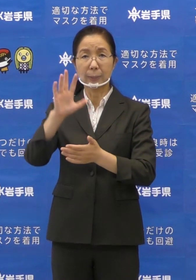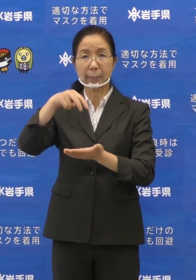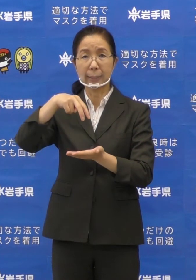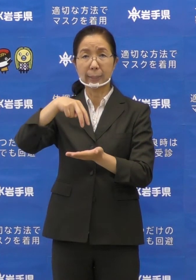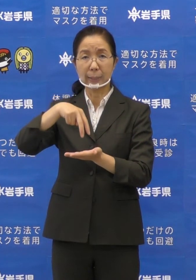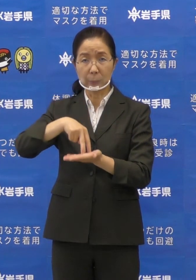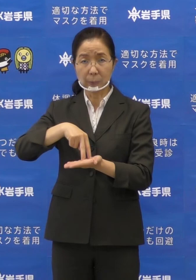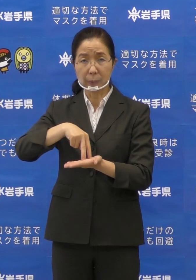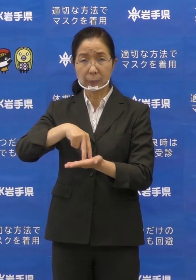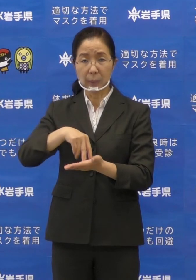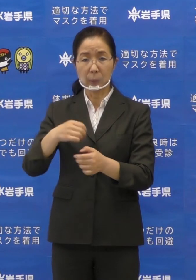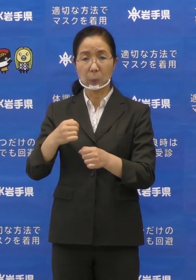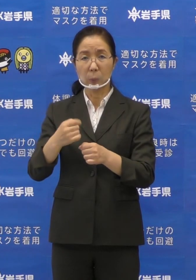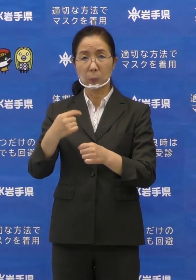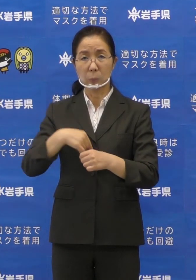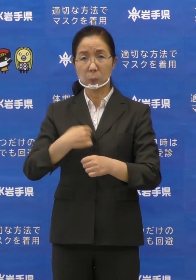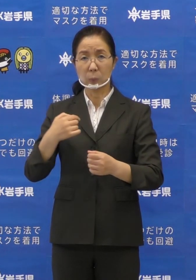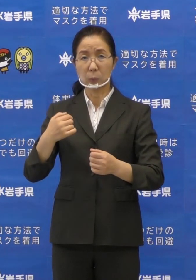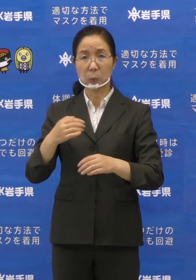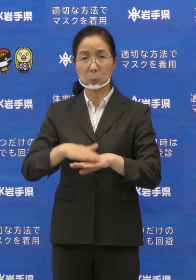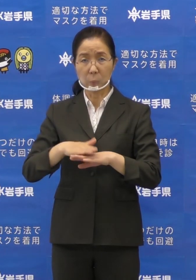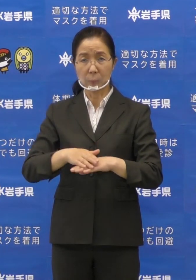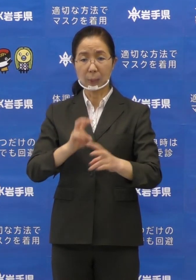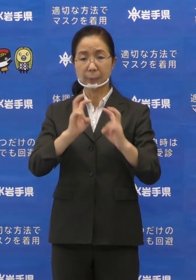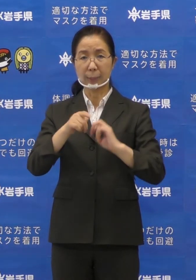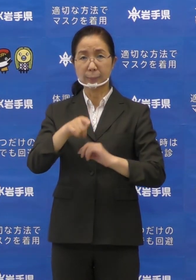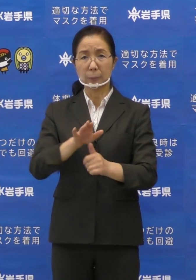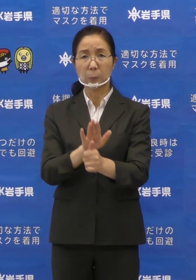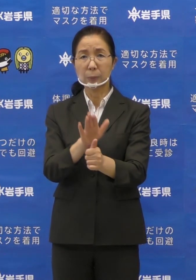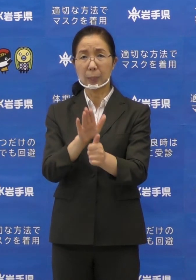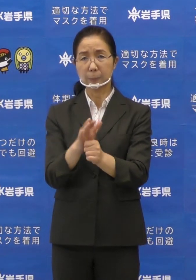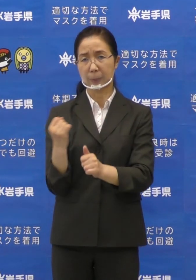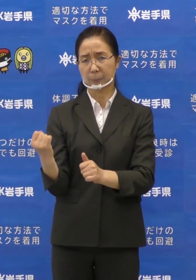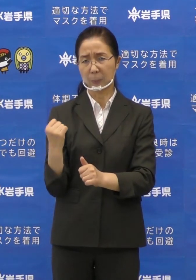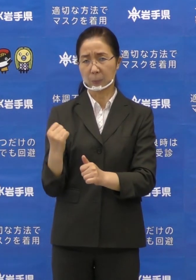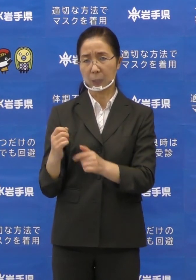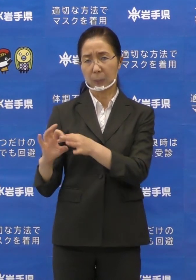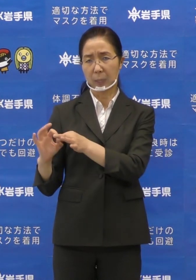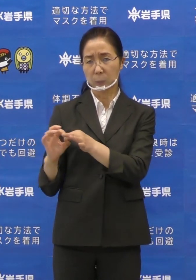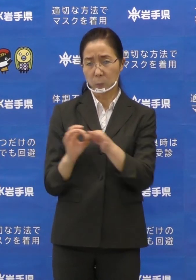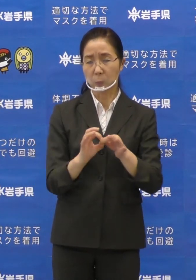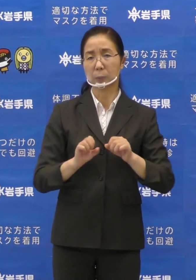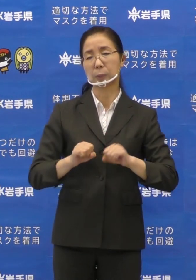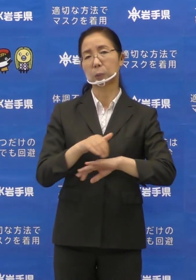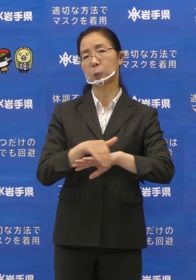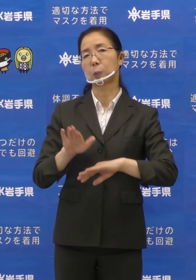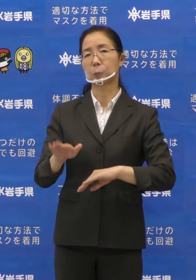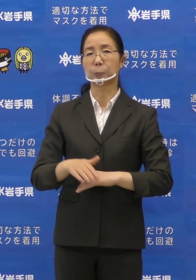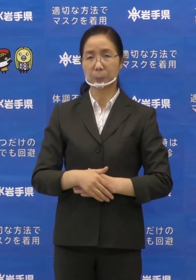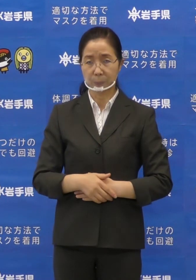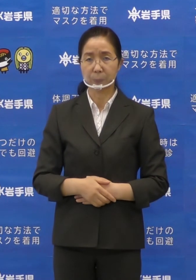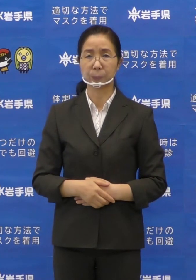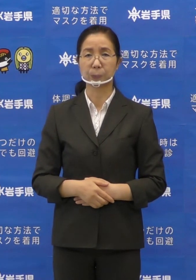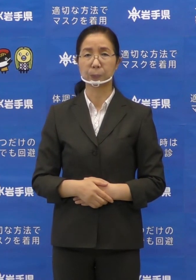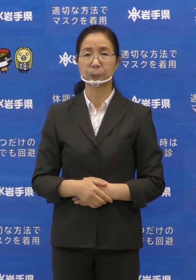の事業者支援の強化ということは続けて行います。